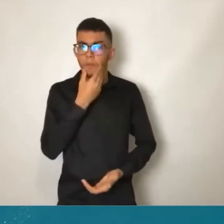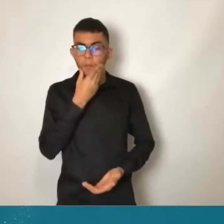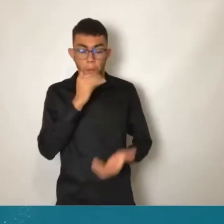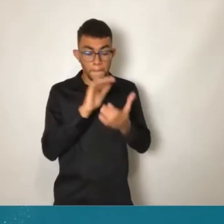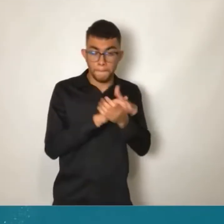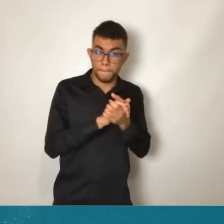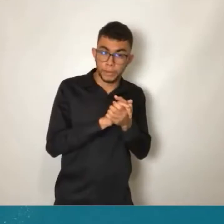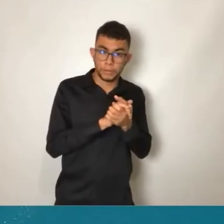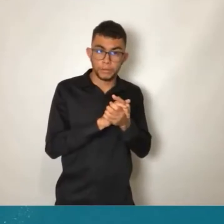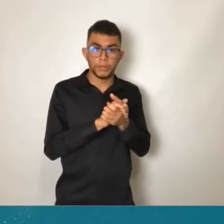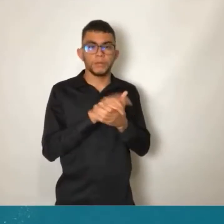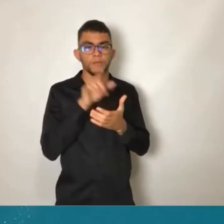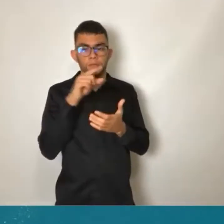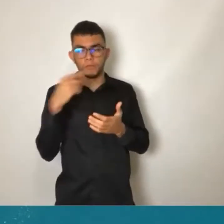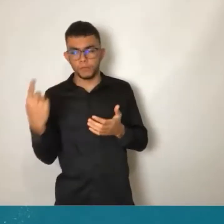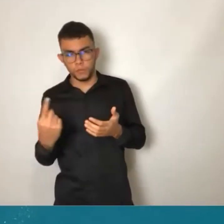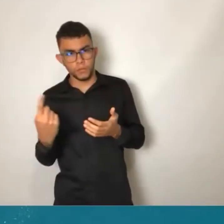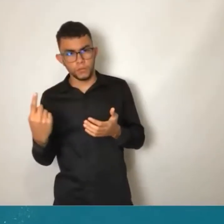Versículo